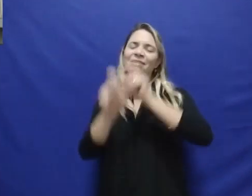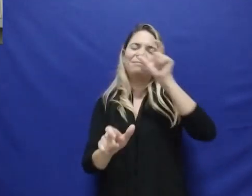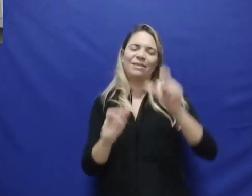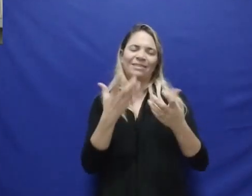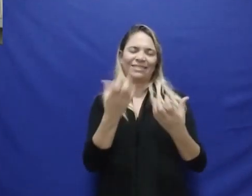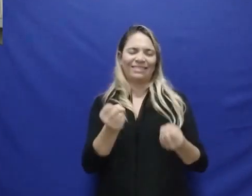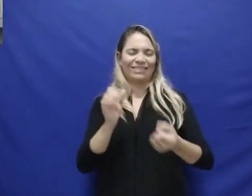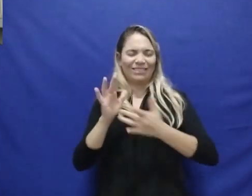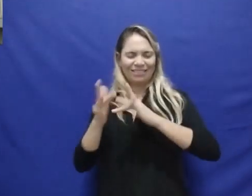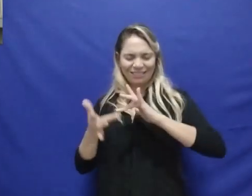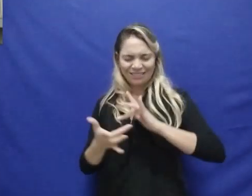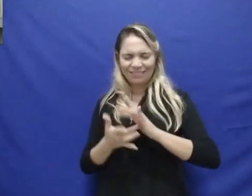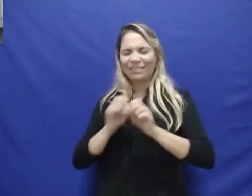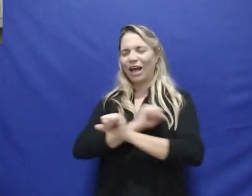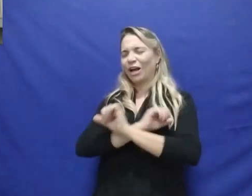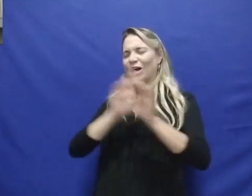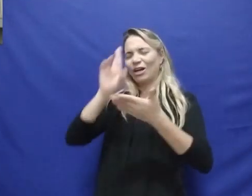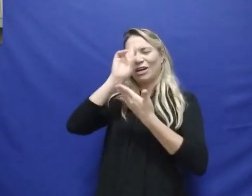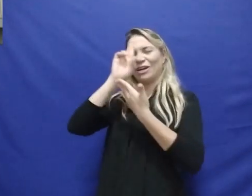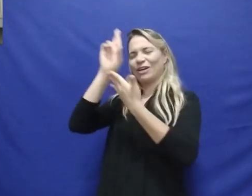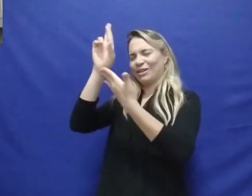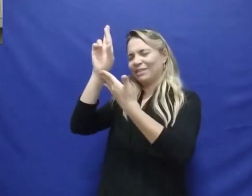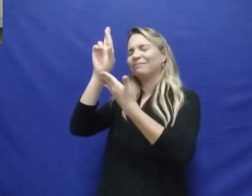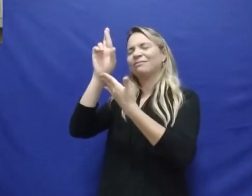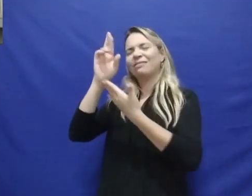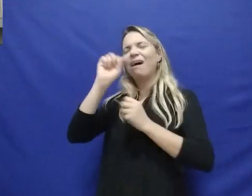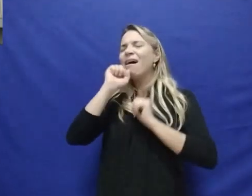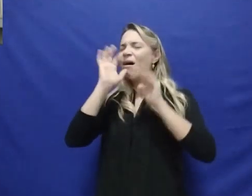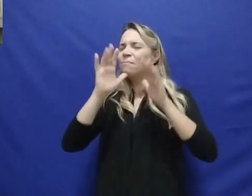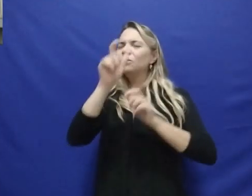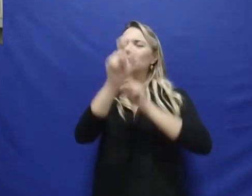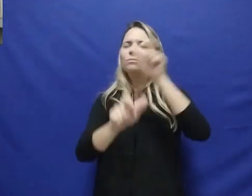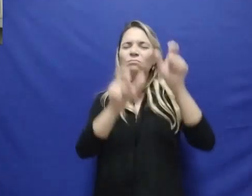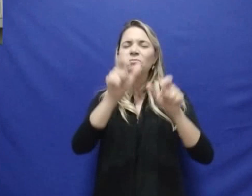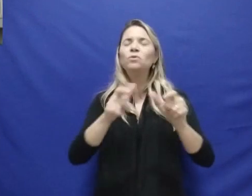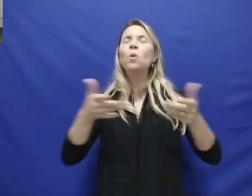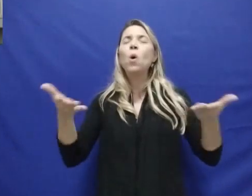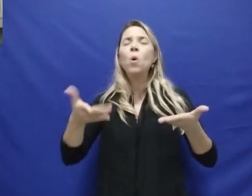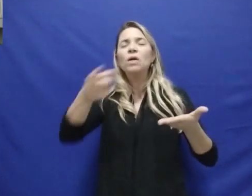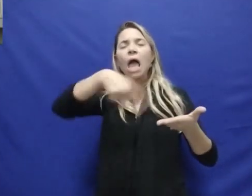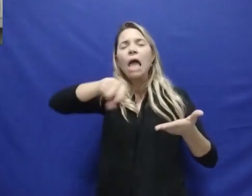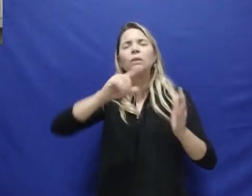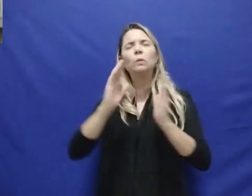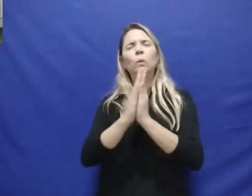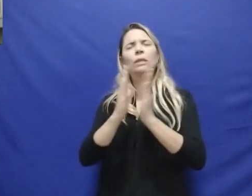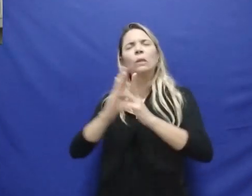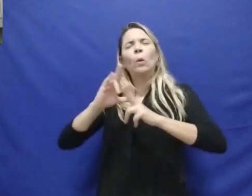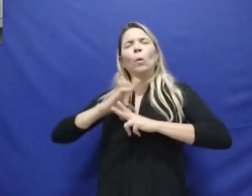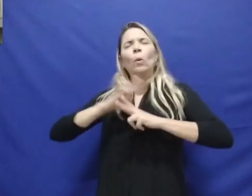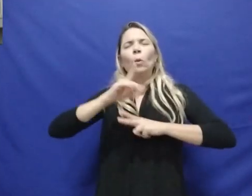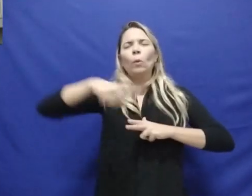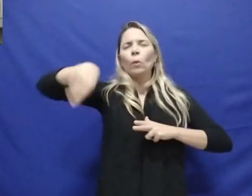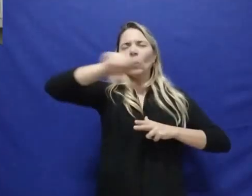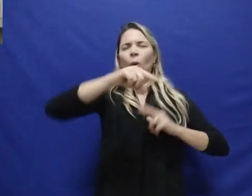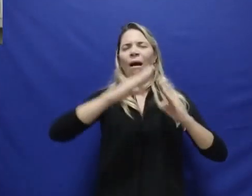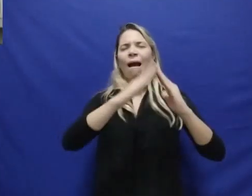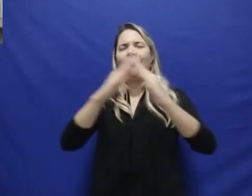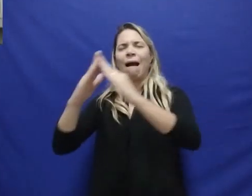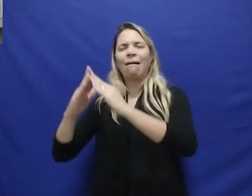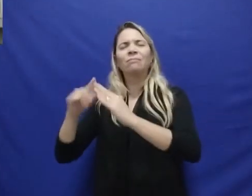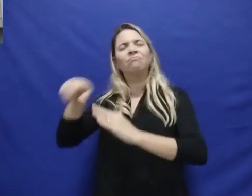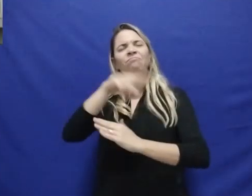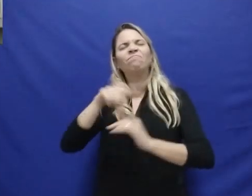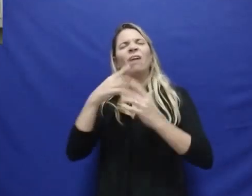temos tido indicam que os campos já estão prontos para a colheita. Dá-nos poder no teu Espírito para semearmos. Dá-nos,